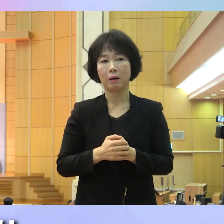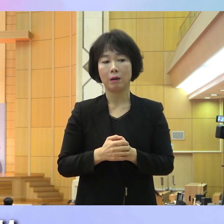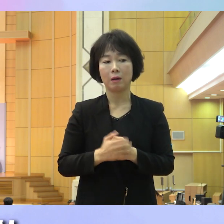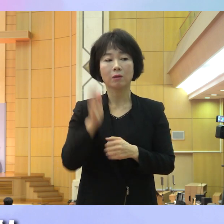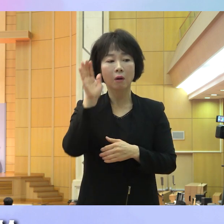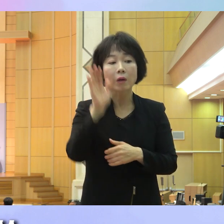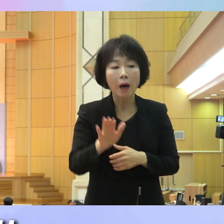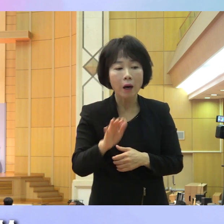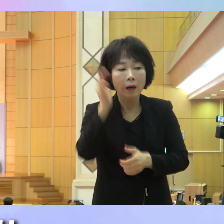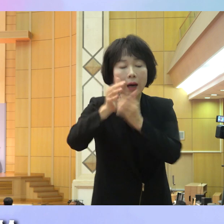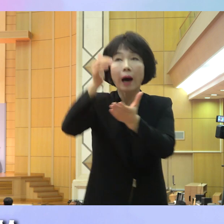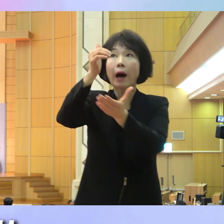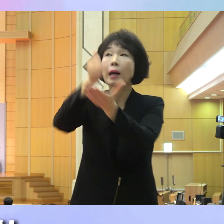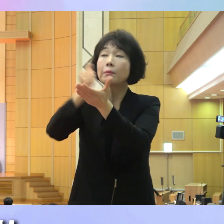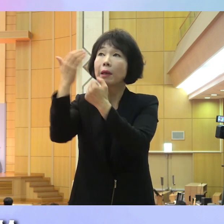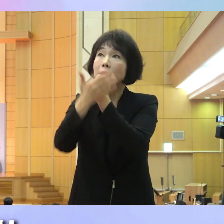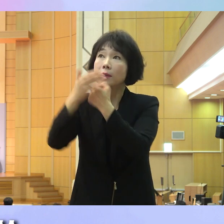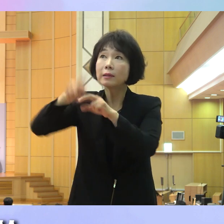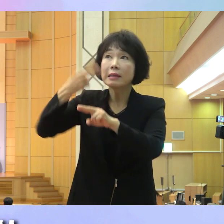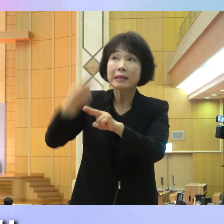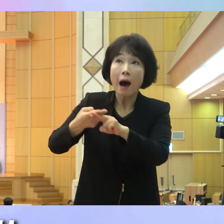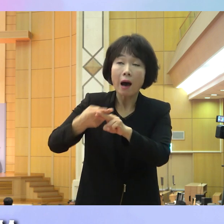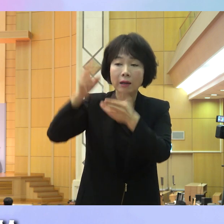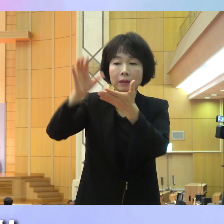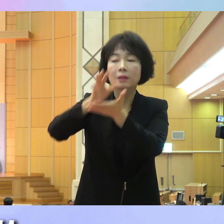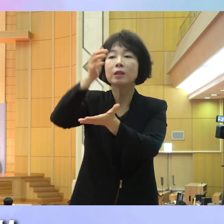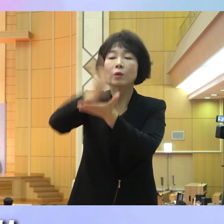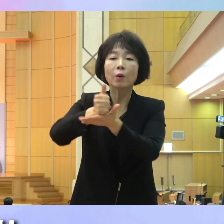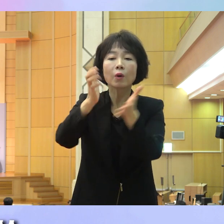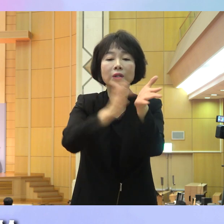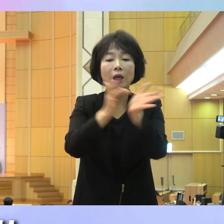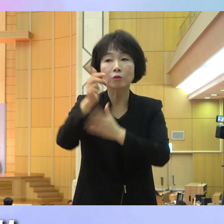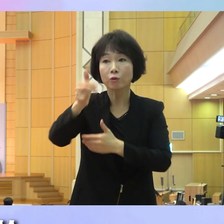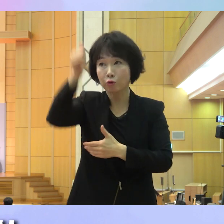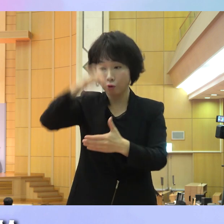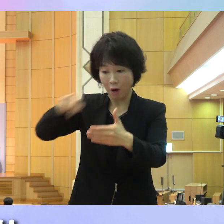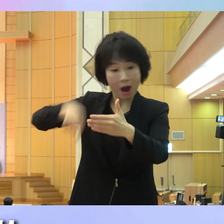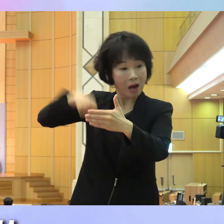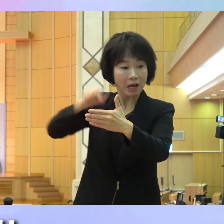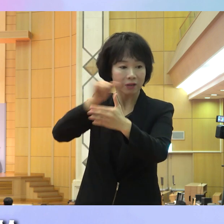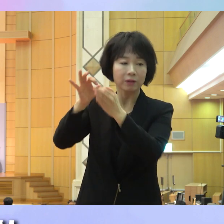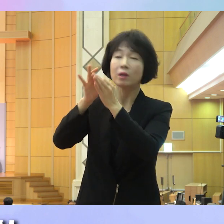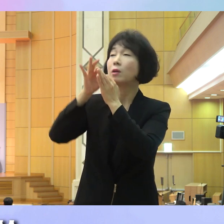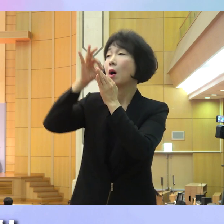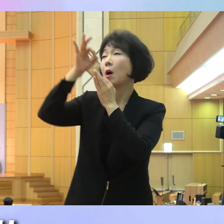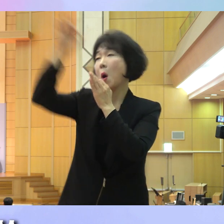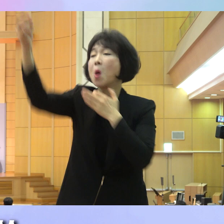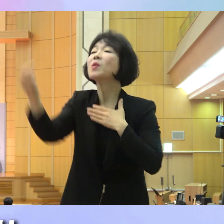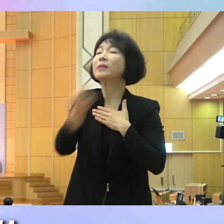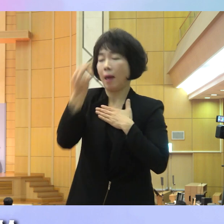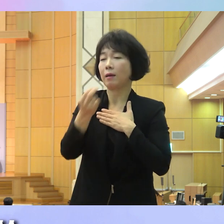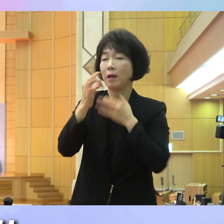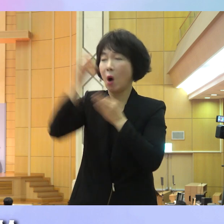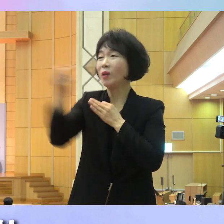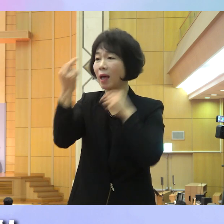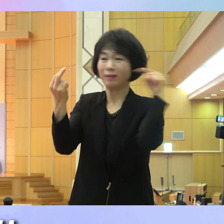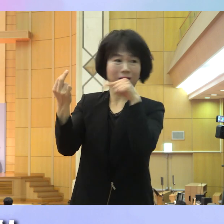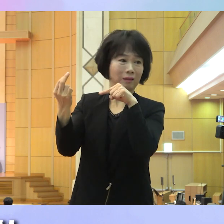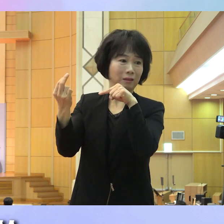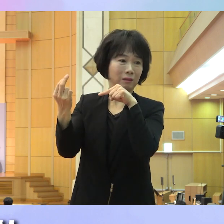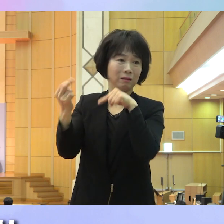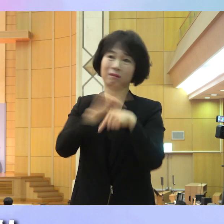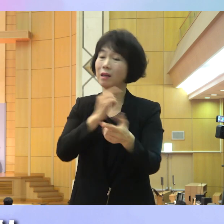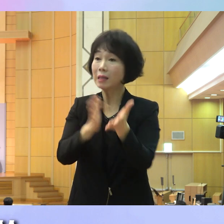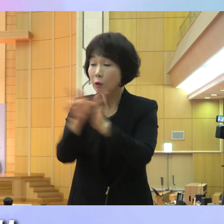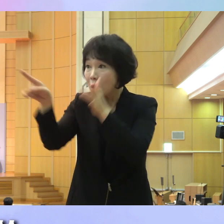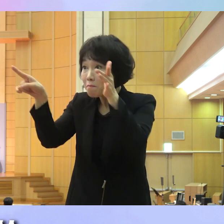있는, 그리스도 예수 주 안에 있는 영생이라. 예수 그리스도 안에서